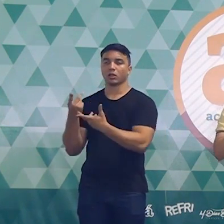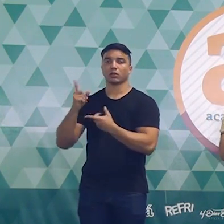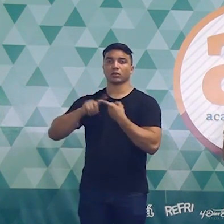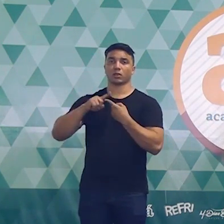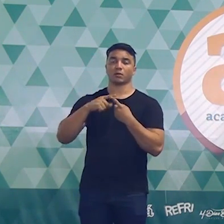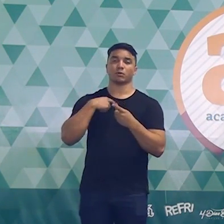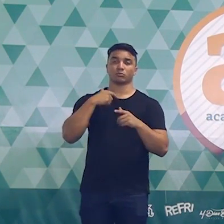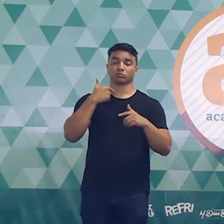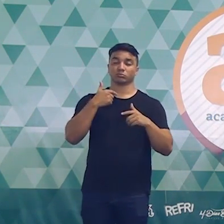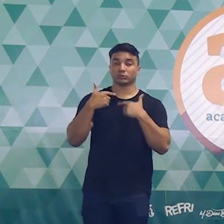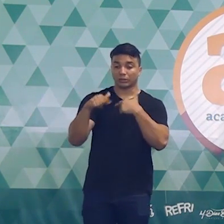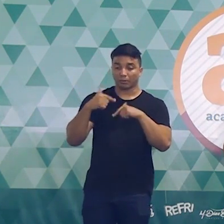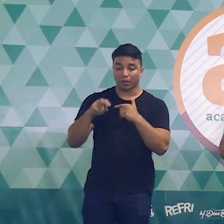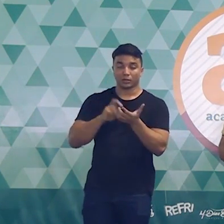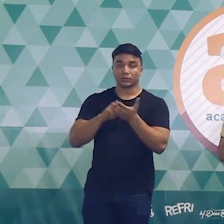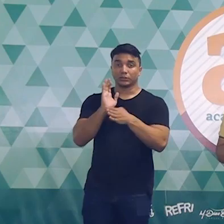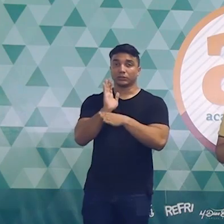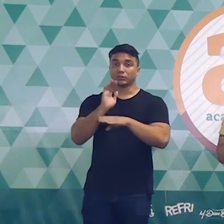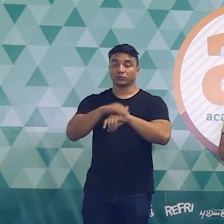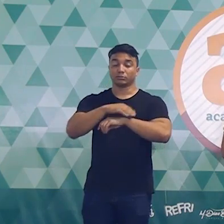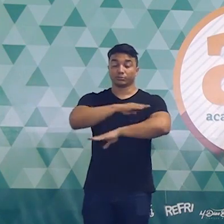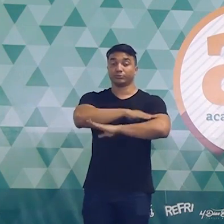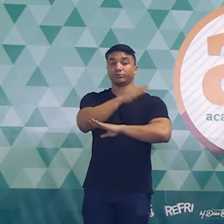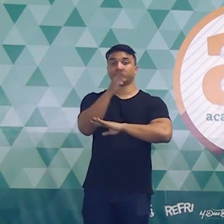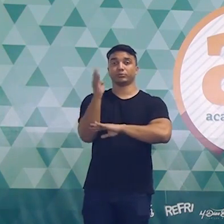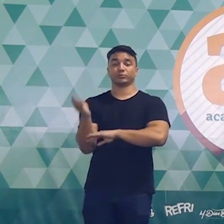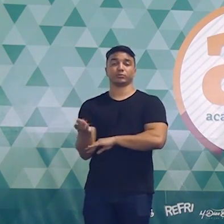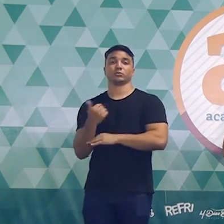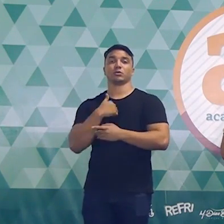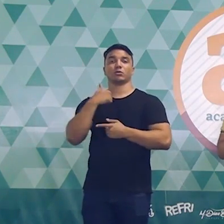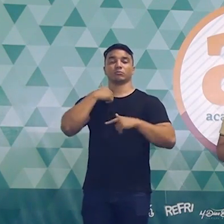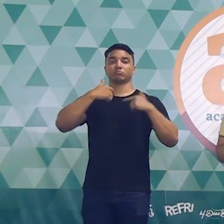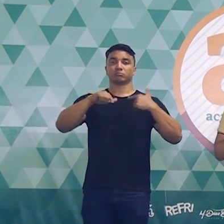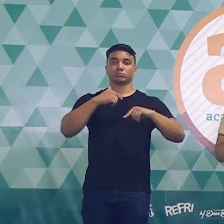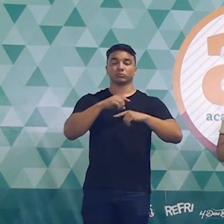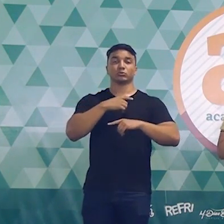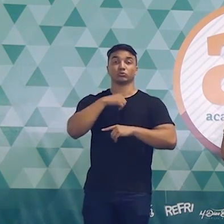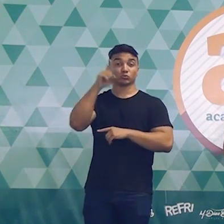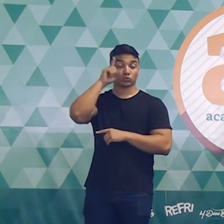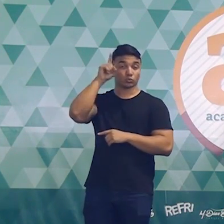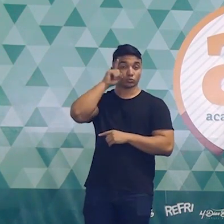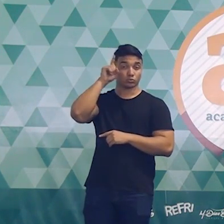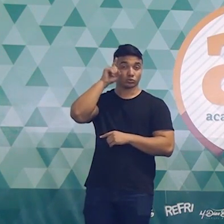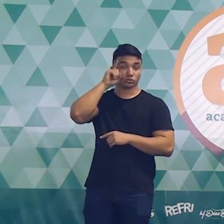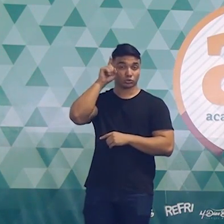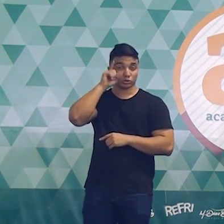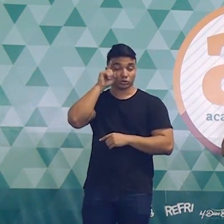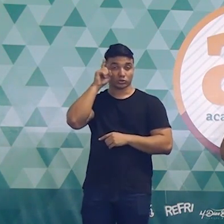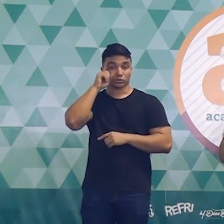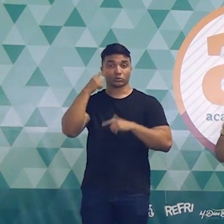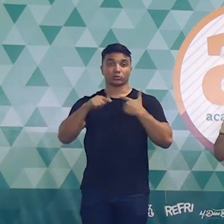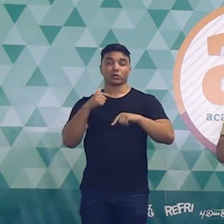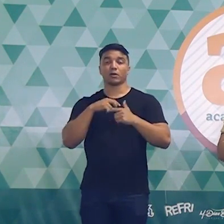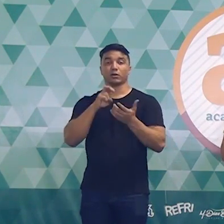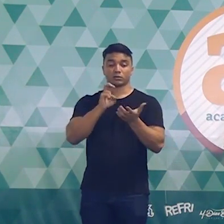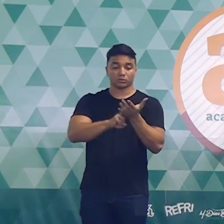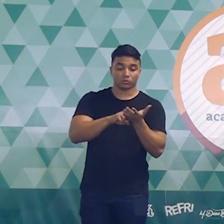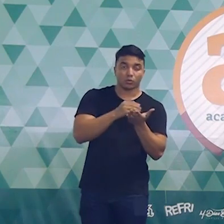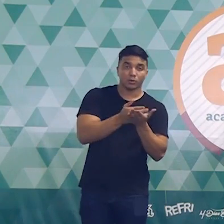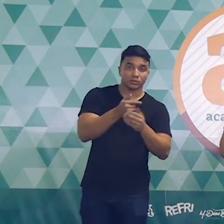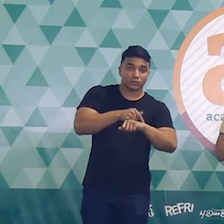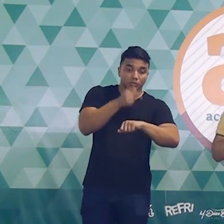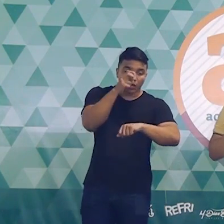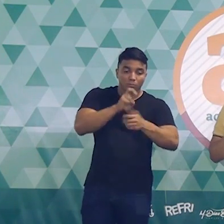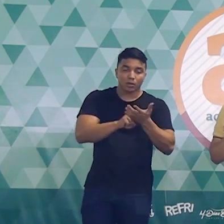trabalhando 3 turnos, não sou autor de birô, trabalho todo dia 3 expedientes, começo 7 da manhã, termino 10